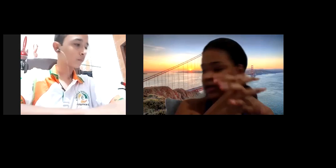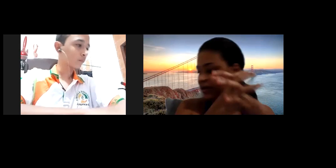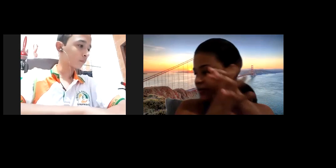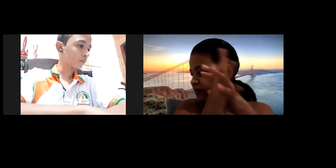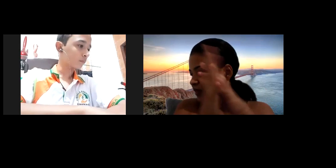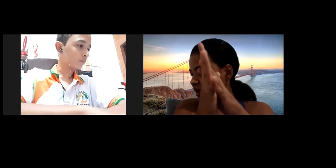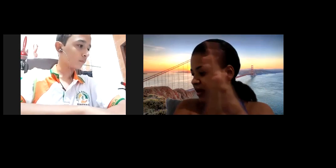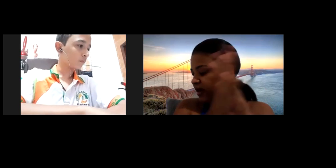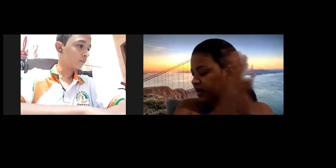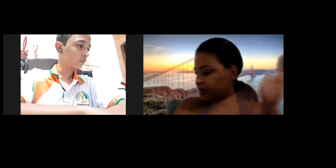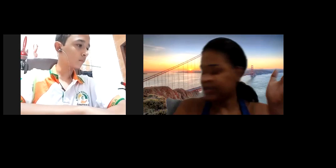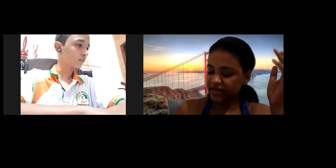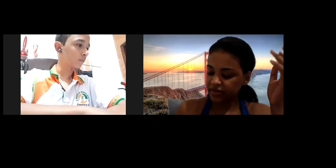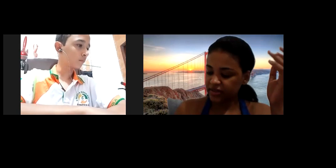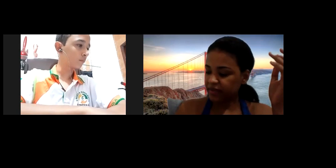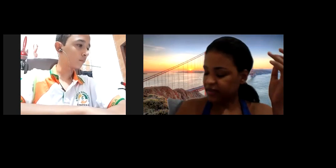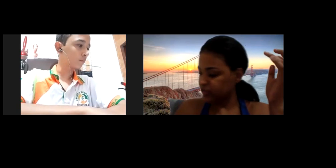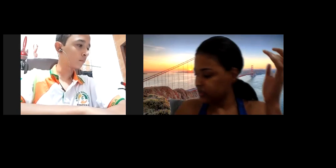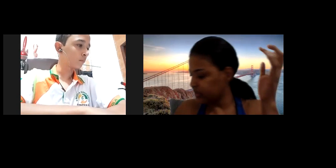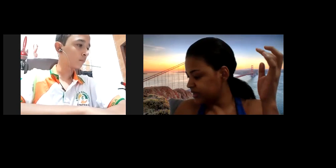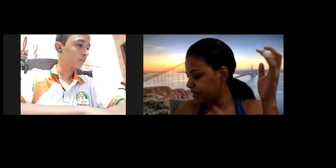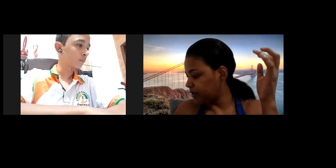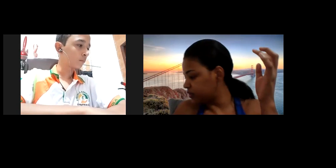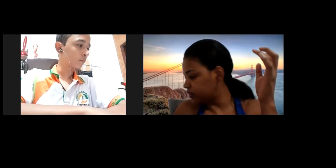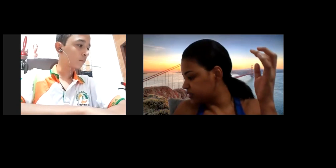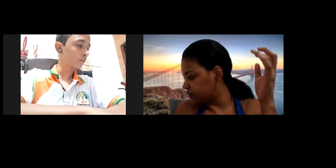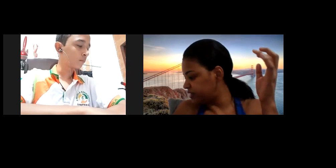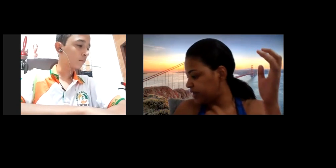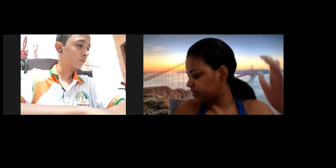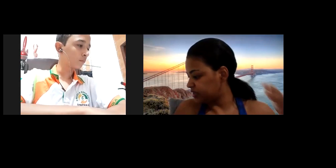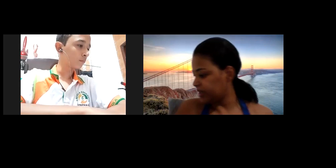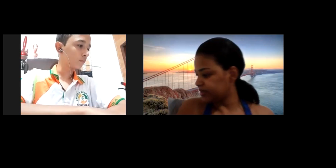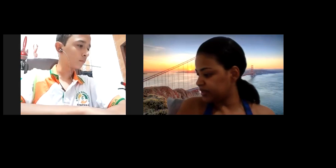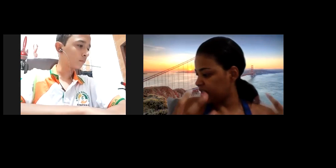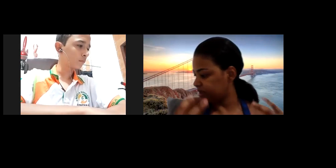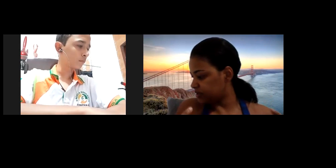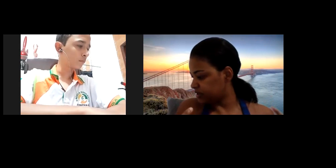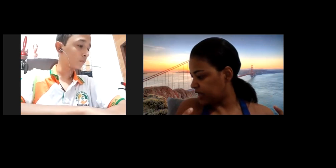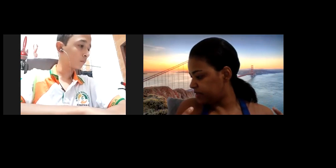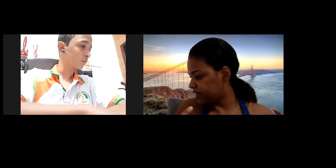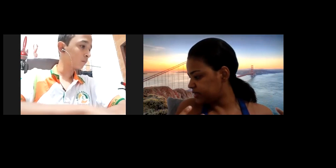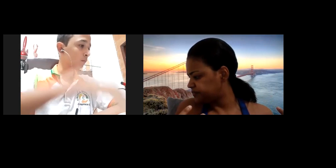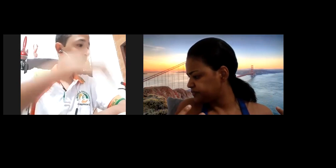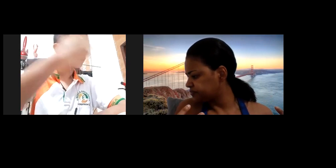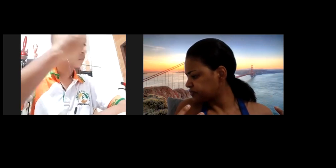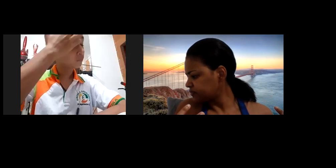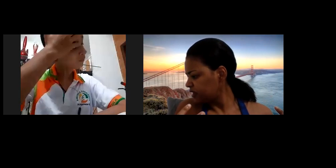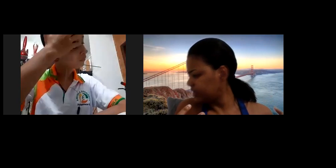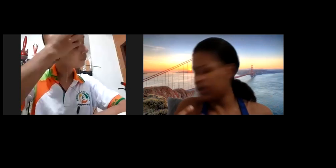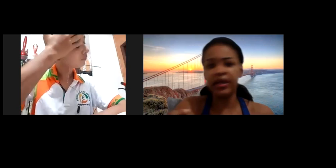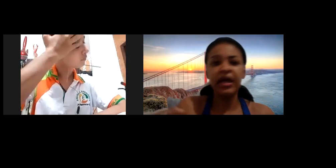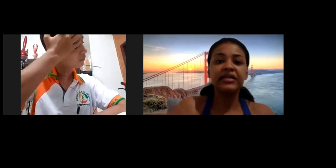Tá certo sobre as reações químicas a gente sabe algumas coisas sobre ela a gente tem as as exotérmicas